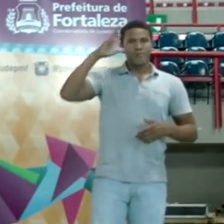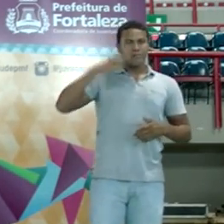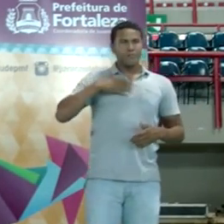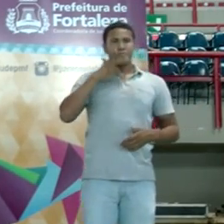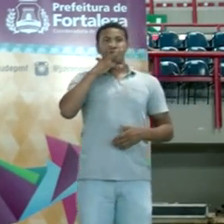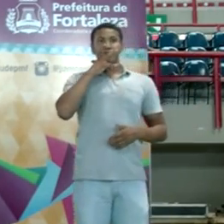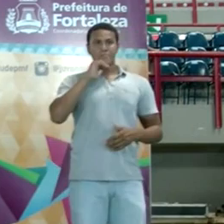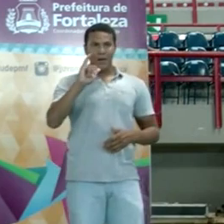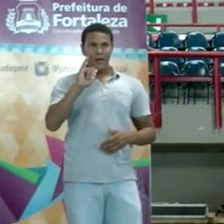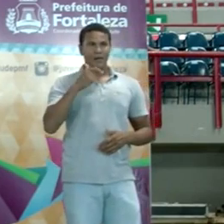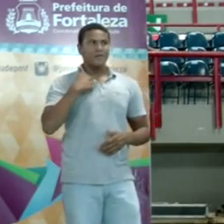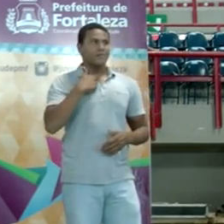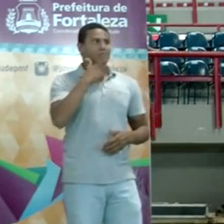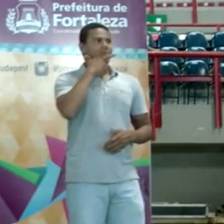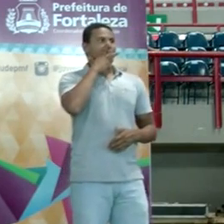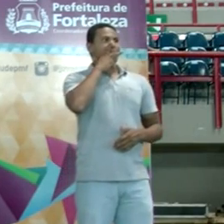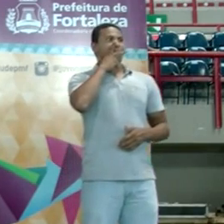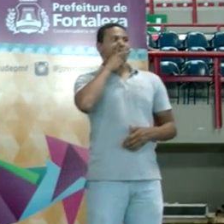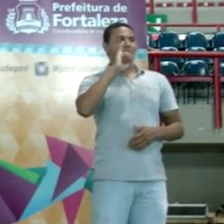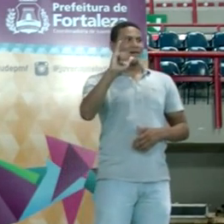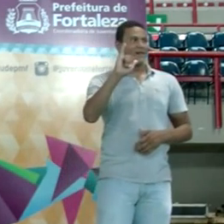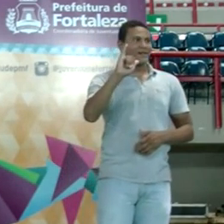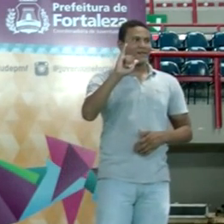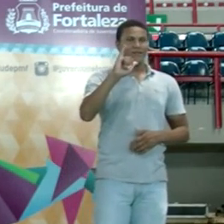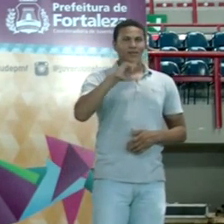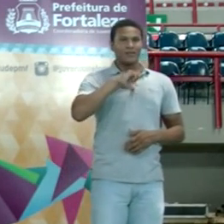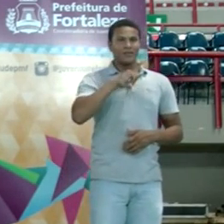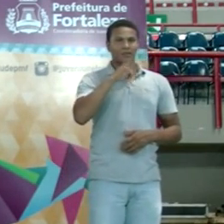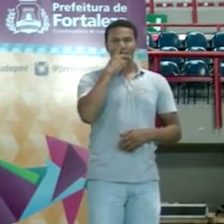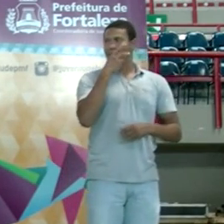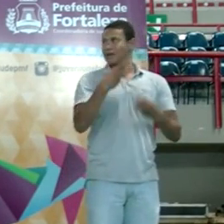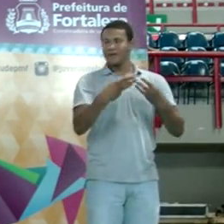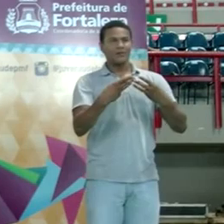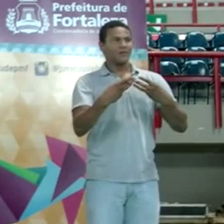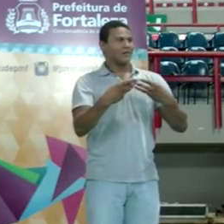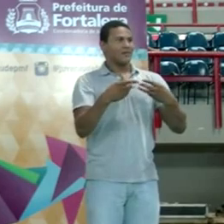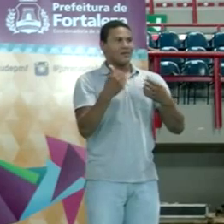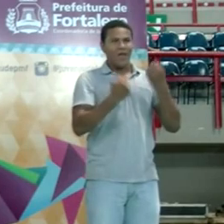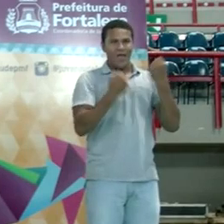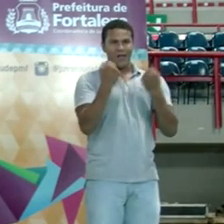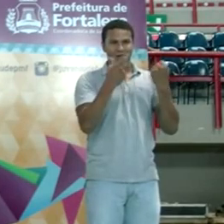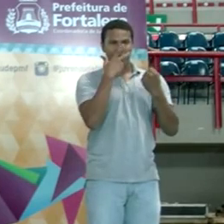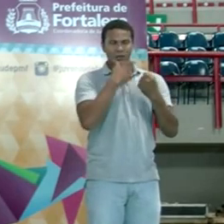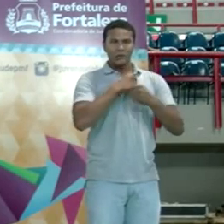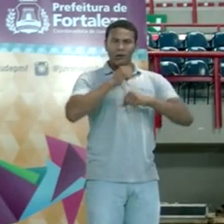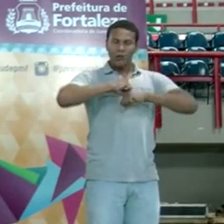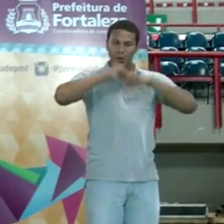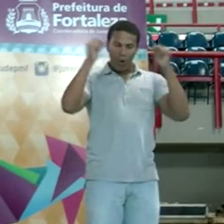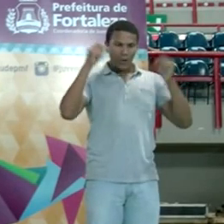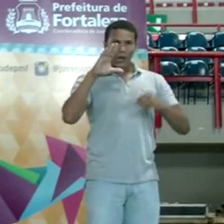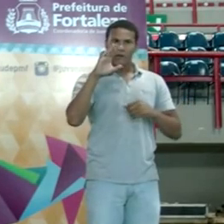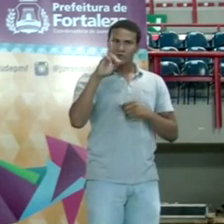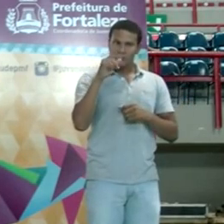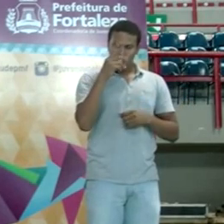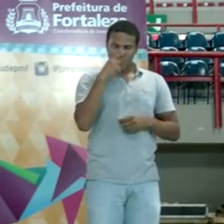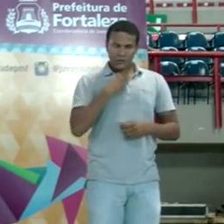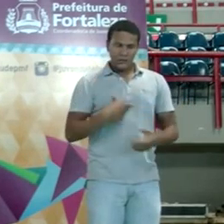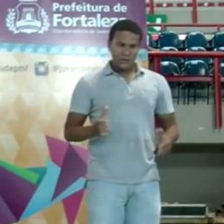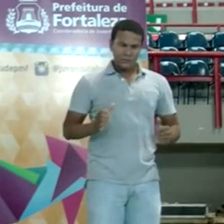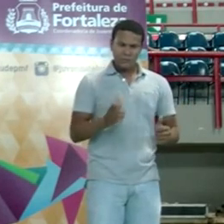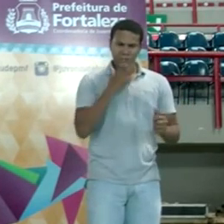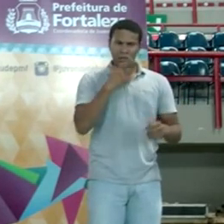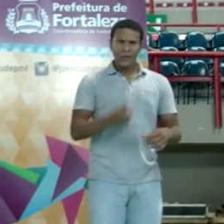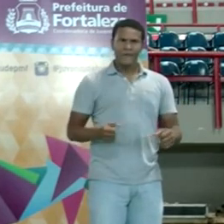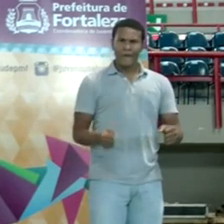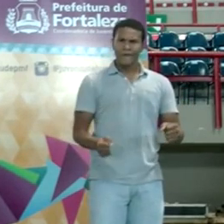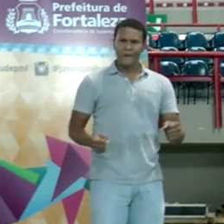o carro para esquentar. Olha aí, quem é que faz mais uma coisa hoje dessa com carros flex? Não é mais necessário, né? O carro vinha com uma